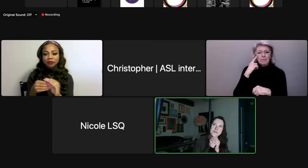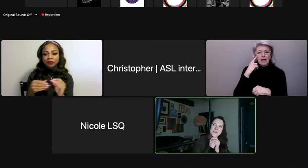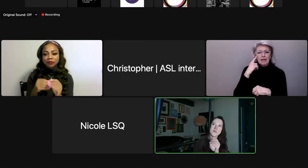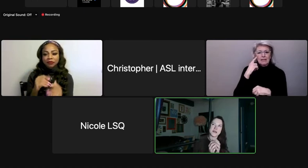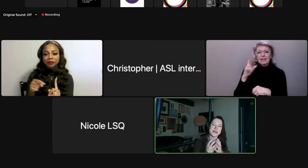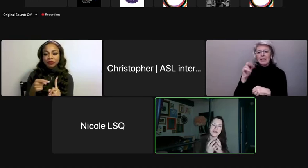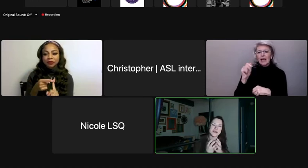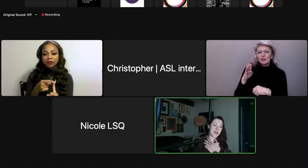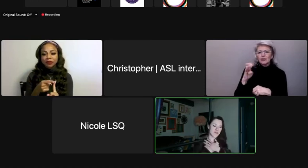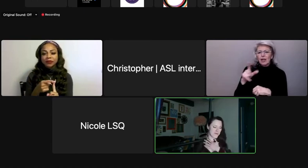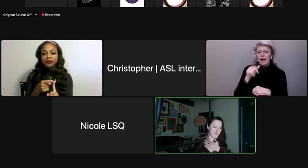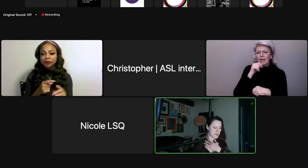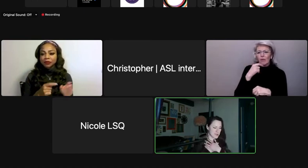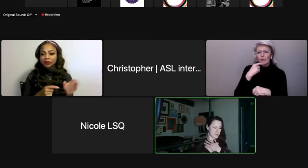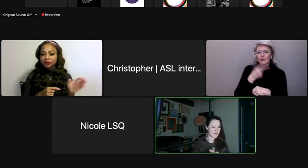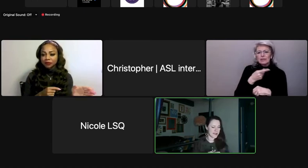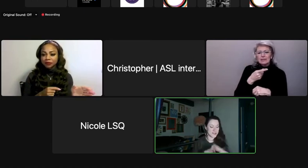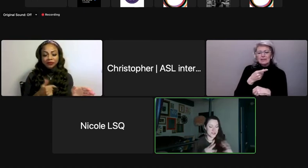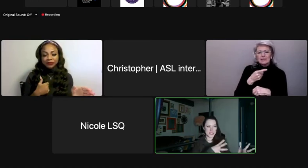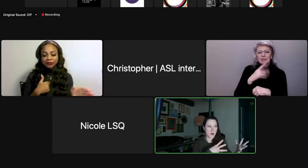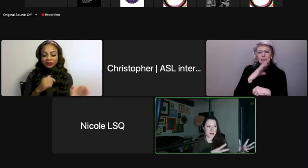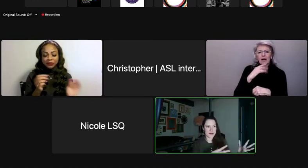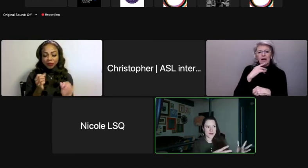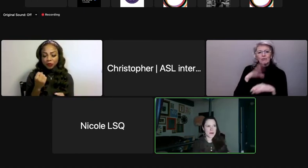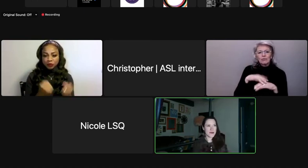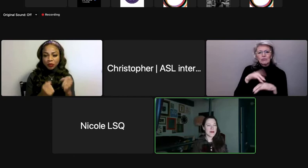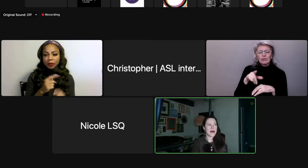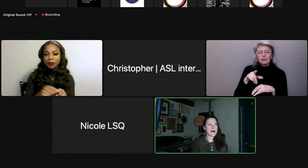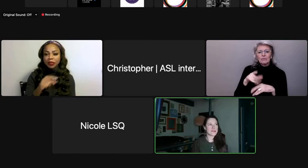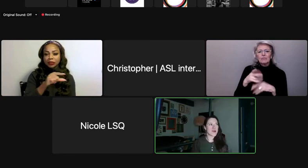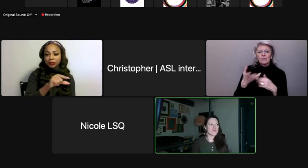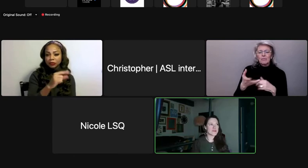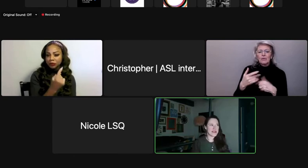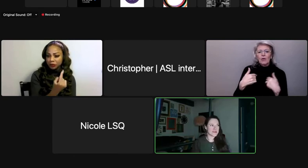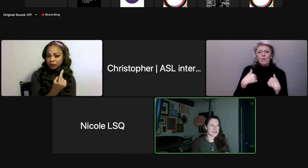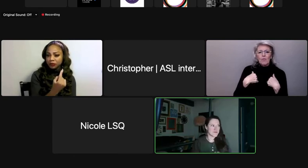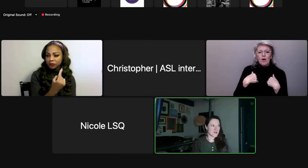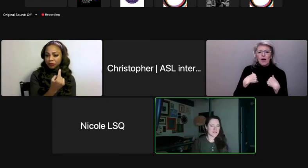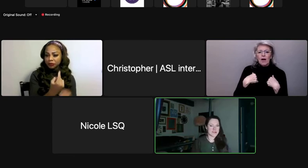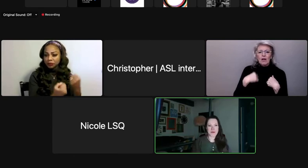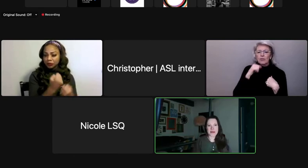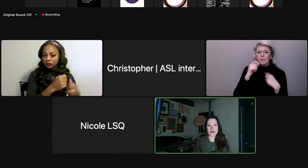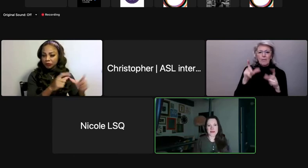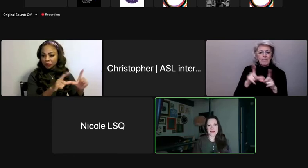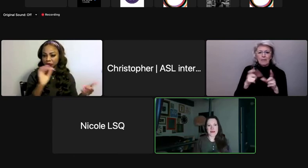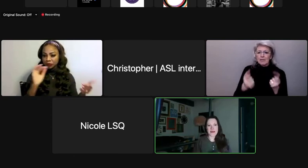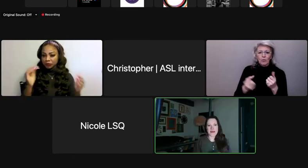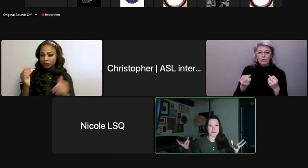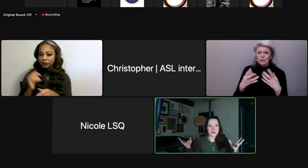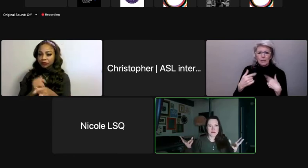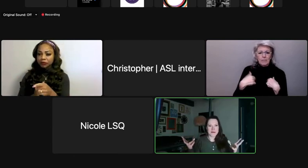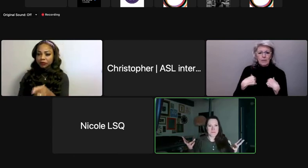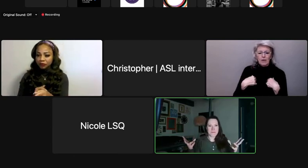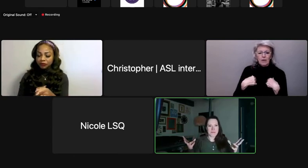c'est vous qui aviez mentionné ça alors moi je n'ai pas de permis de conduire mais d'avoir